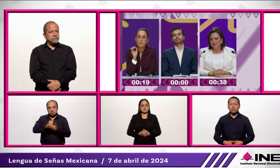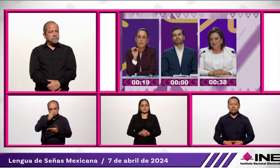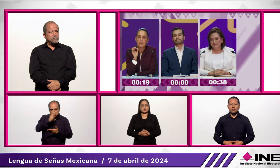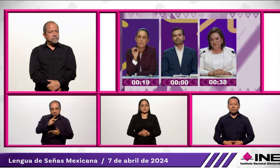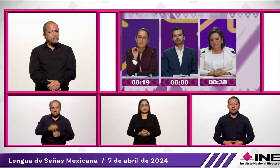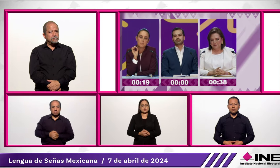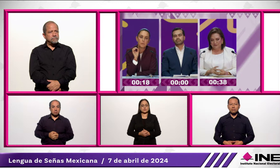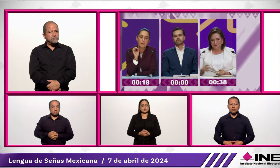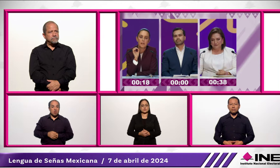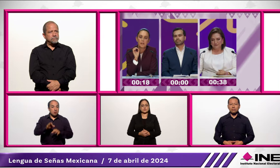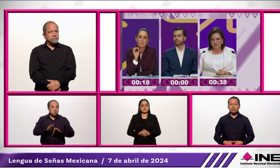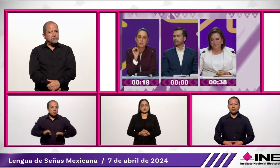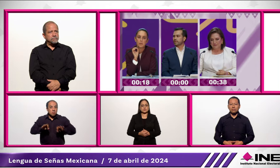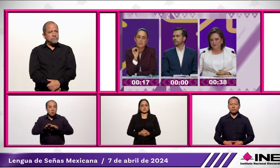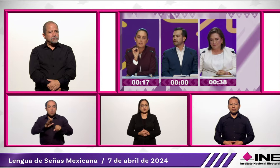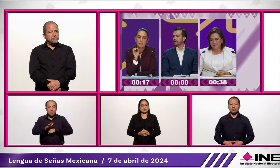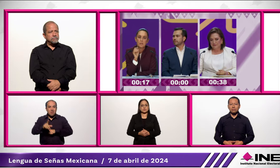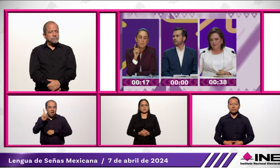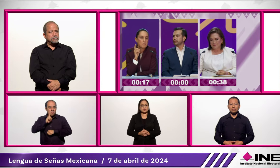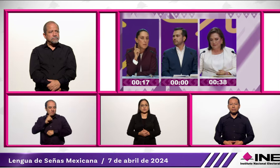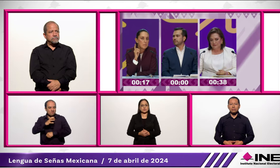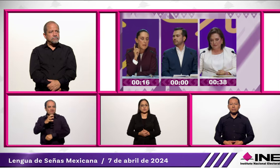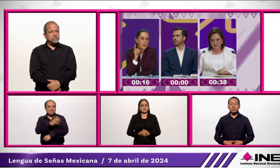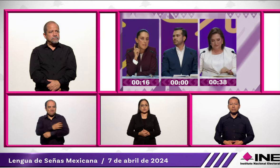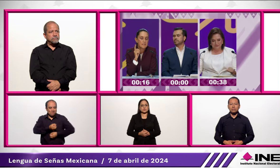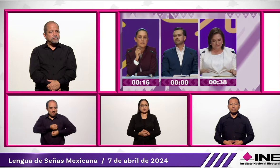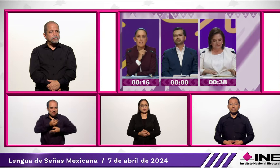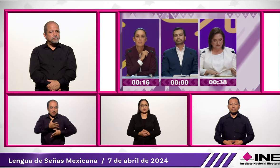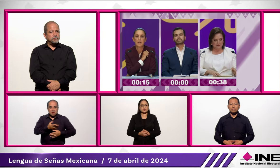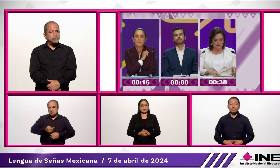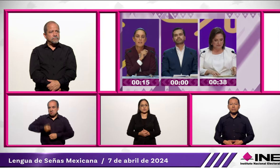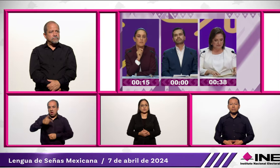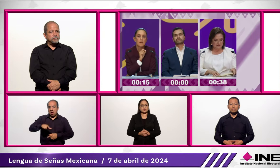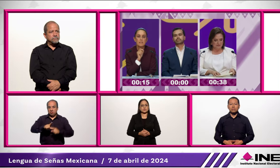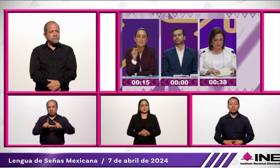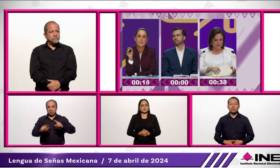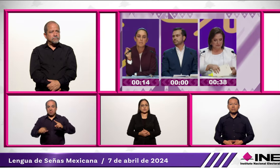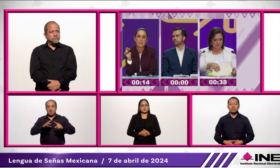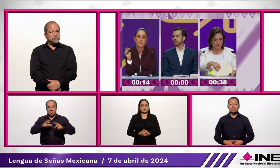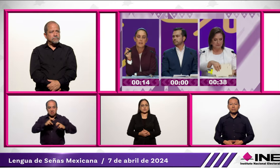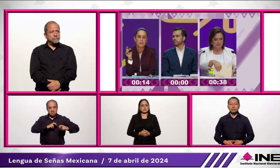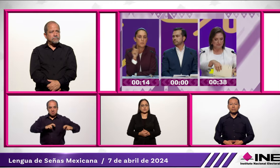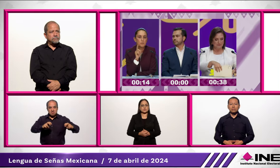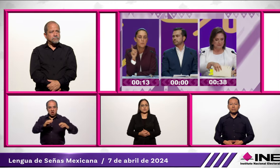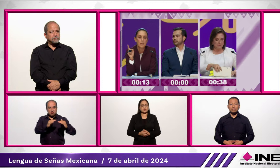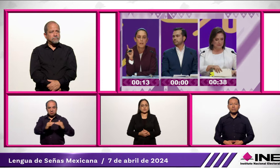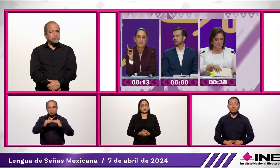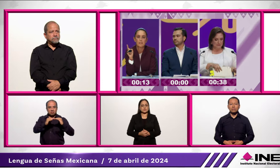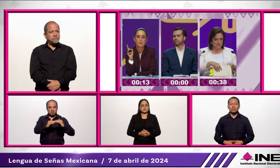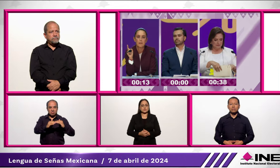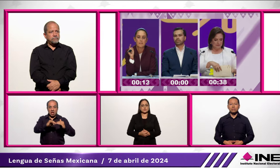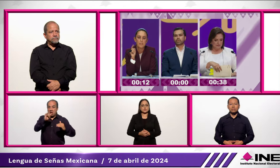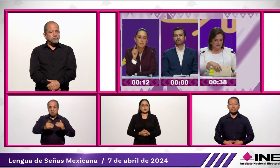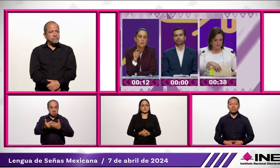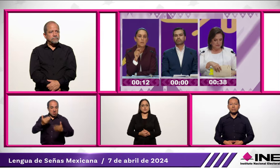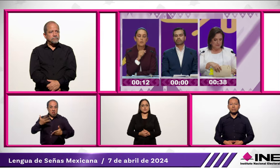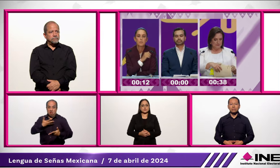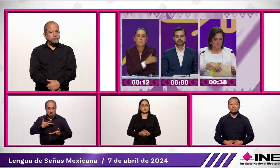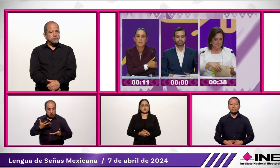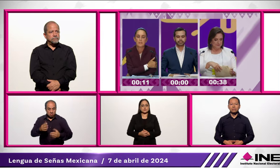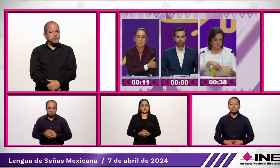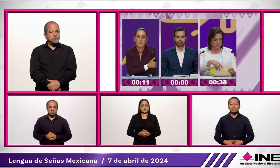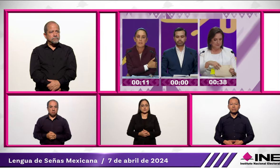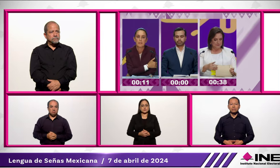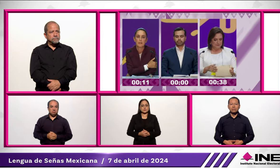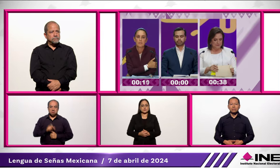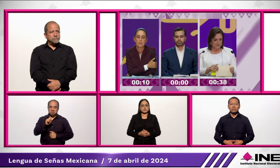muy importante es empoderar a las mujeres. Por primera vez en el país hay un gabinete paritario. Nunca antes lo había habido, lo